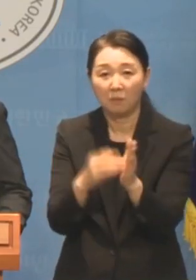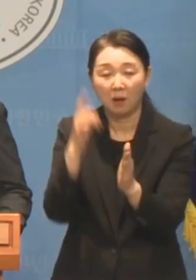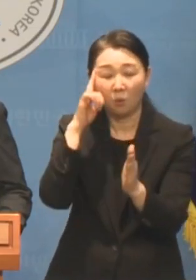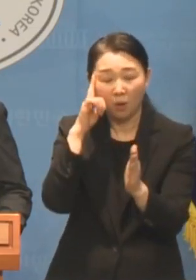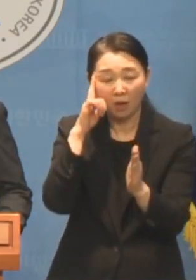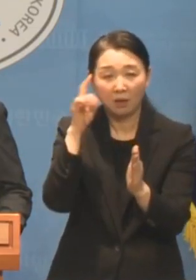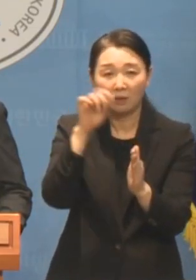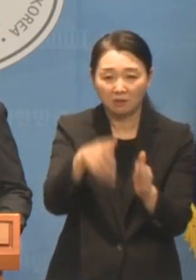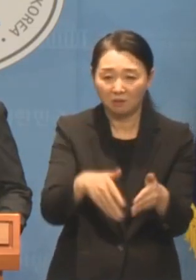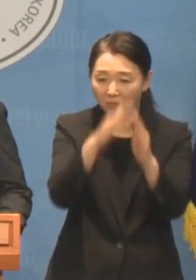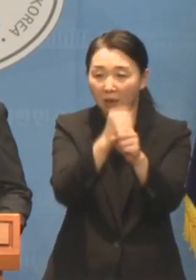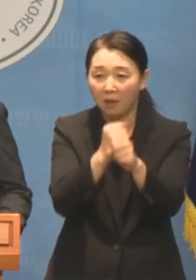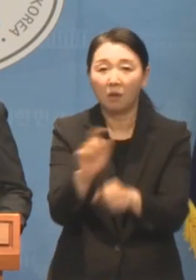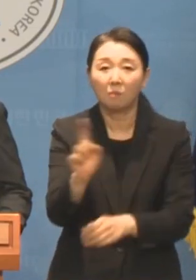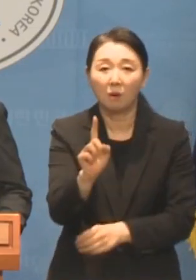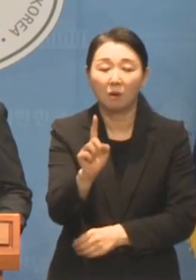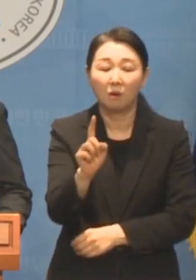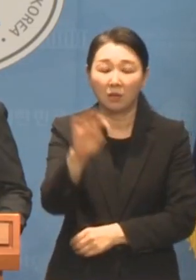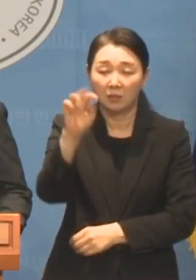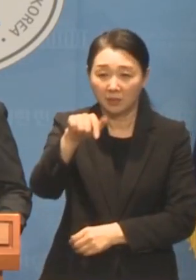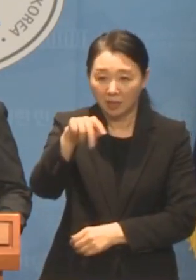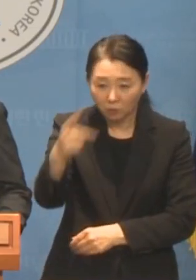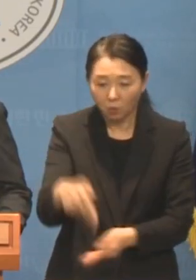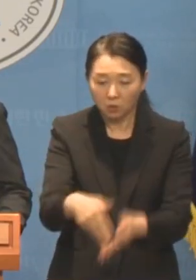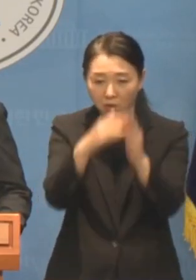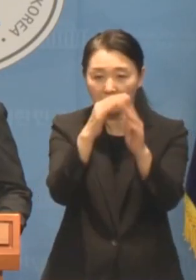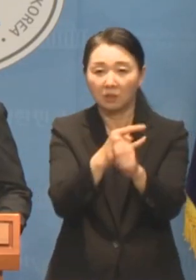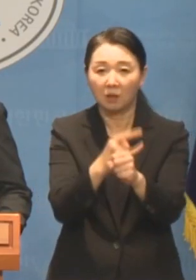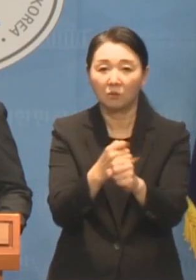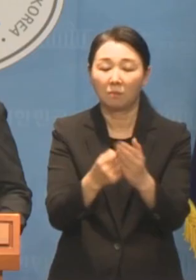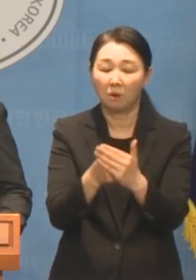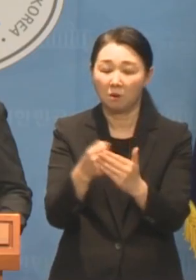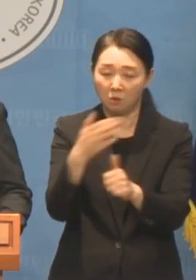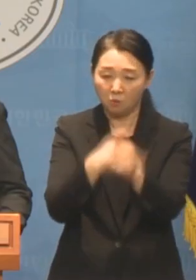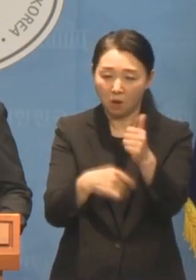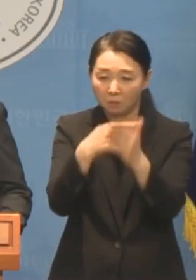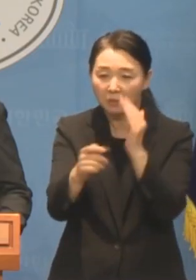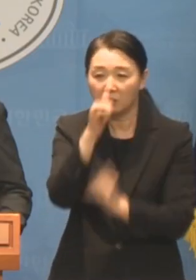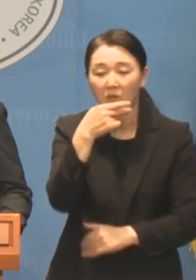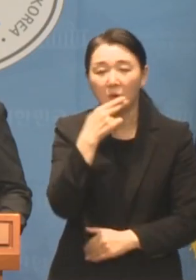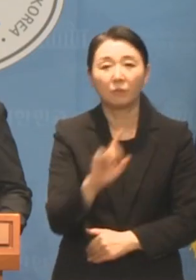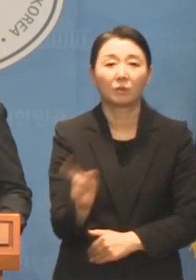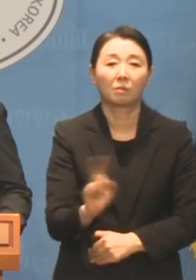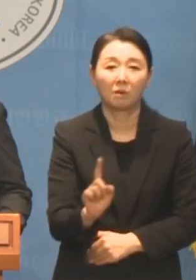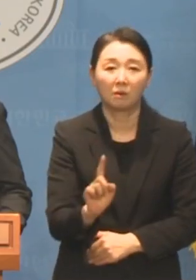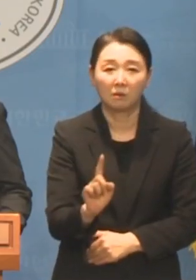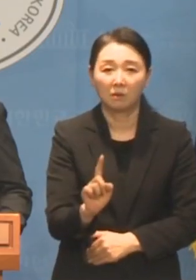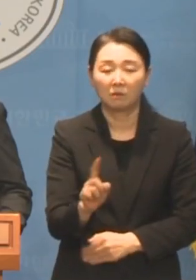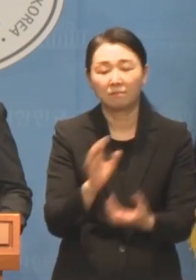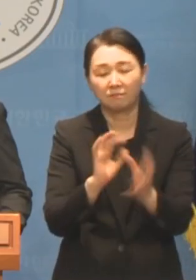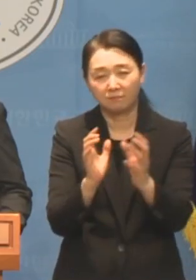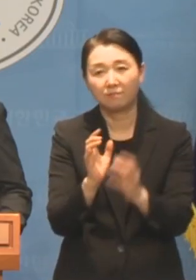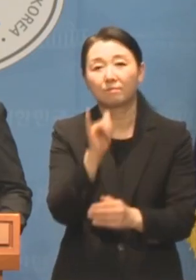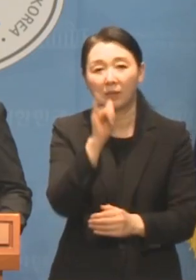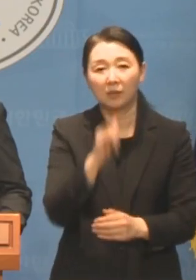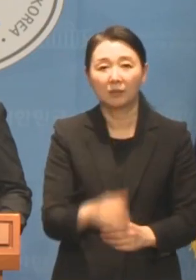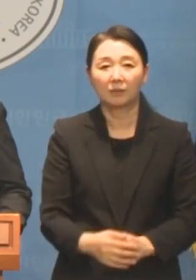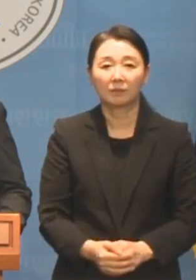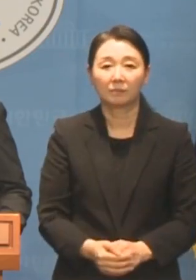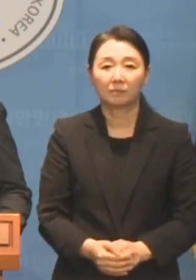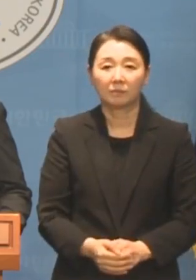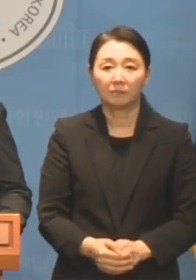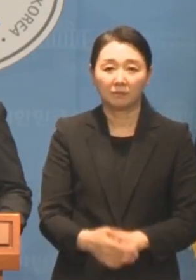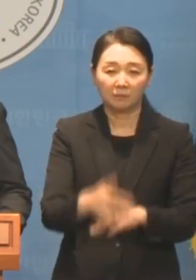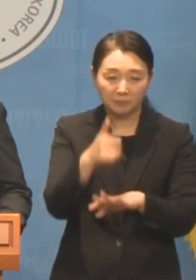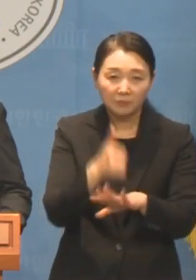설치할 필요성이 있는지, 삭도 설치로 인해서 환경에 피해가 얼마나인지에 대한 여러 논쟁이 많았습니다.